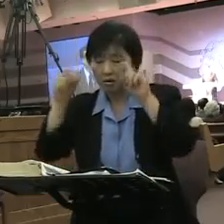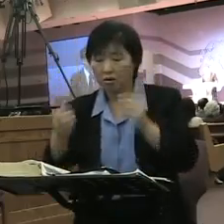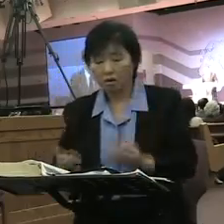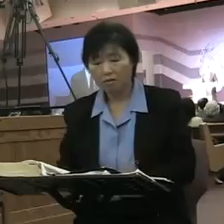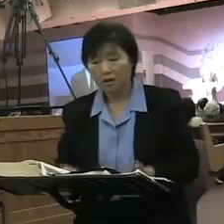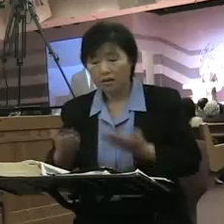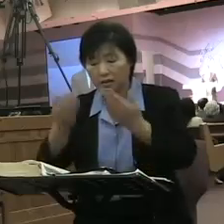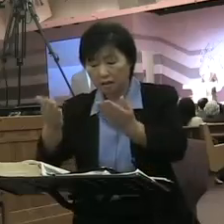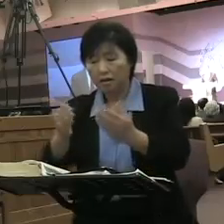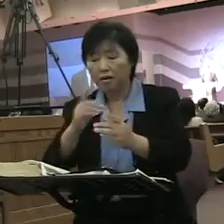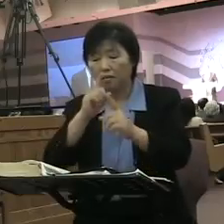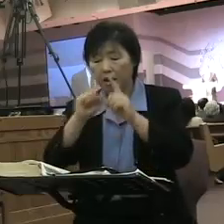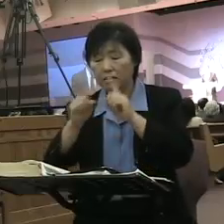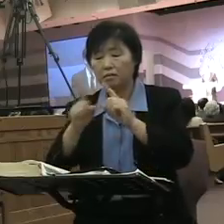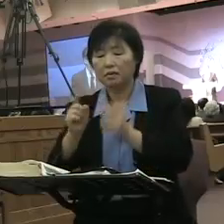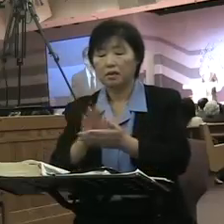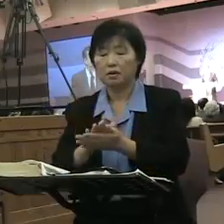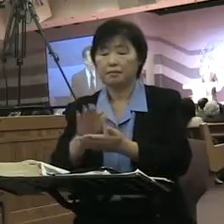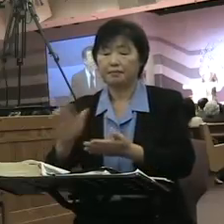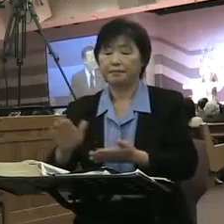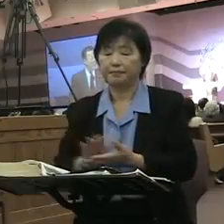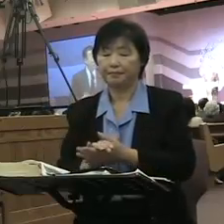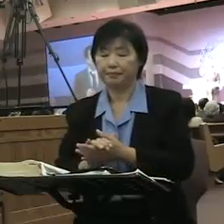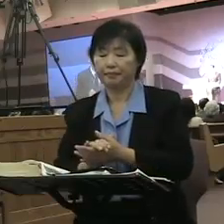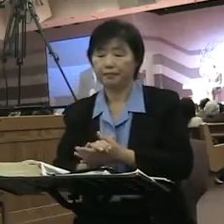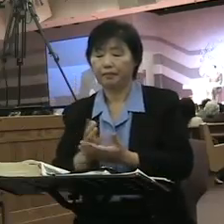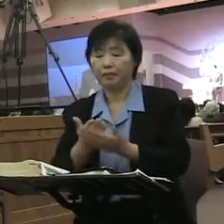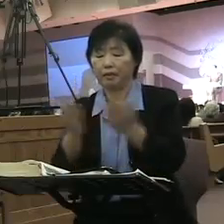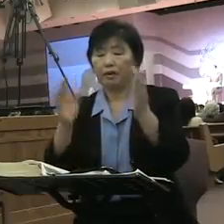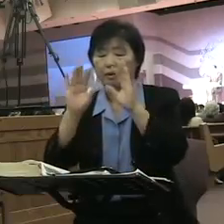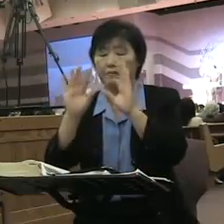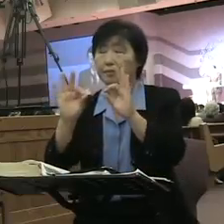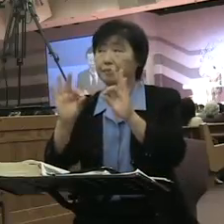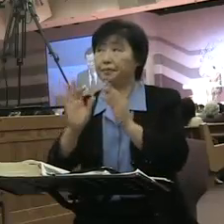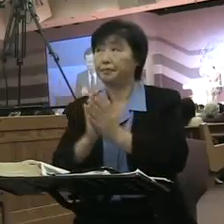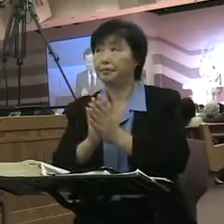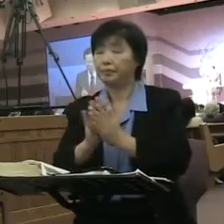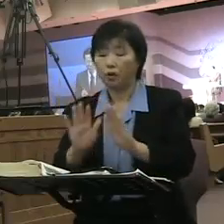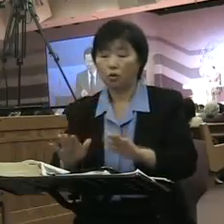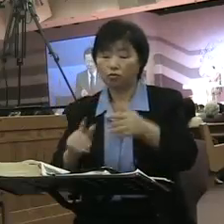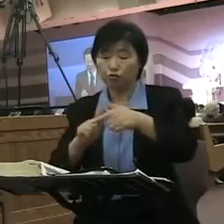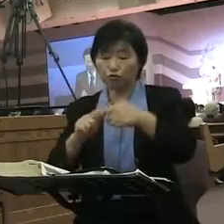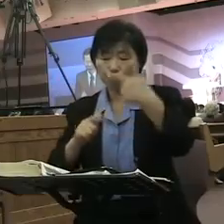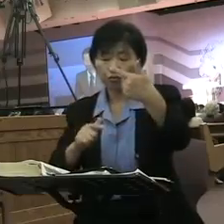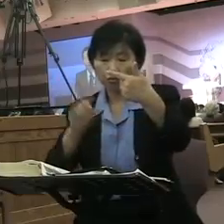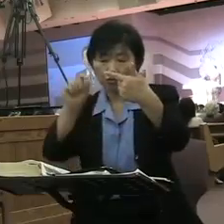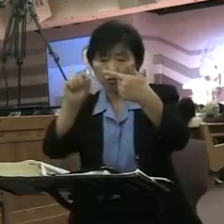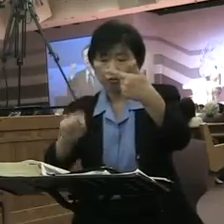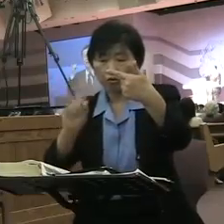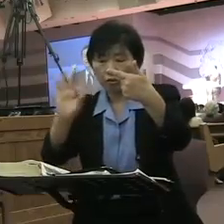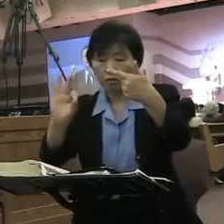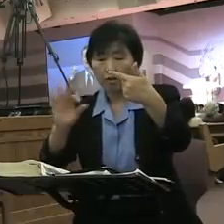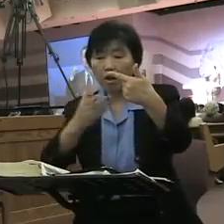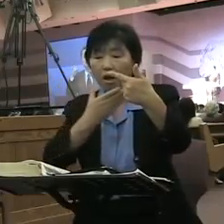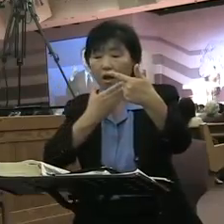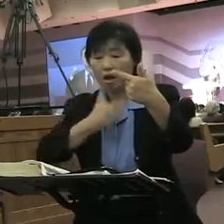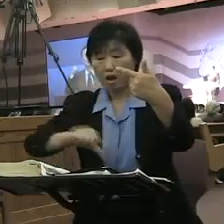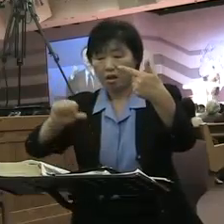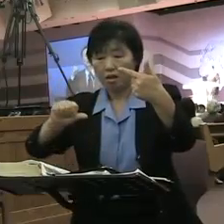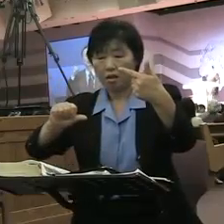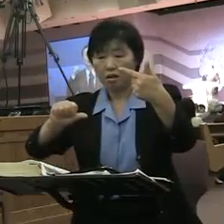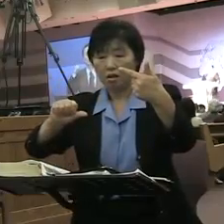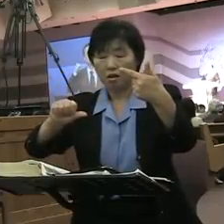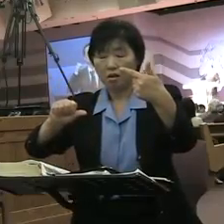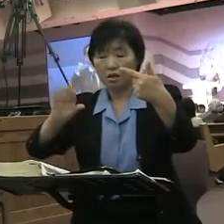바치겠다는 말씀입니다. 여러분 보시나요? 오늘 6절에 보니까 아들 이삭이